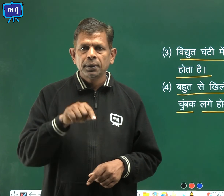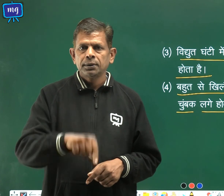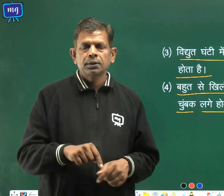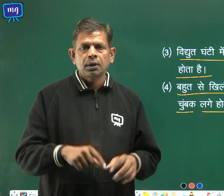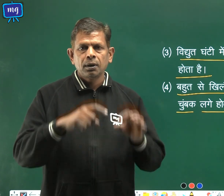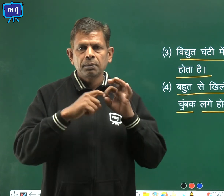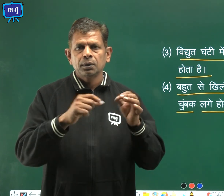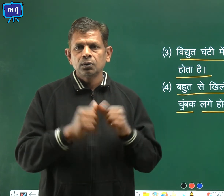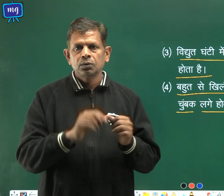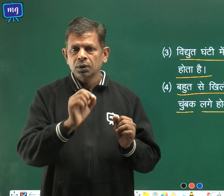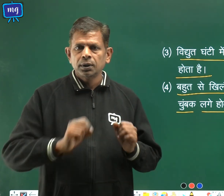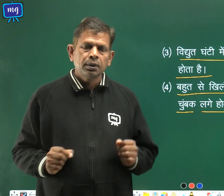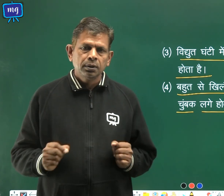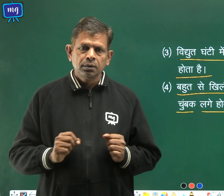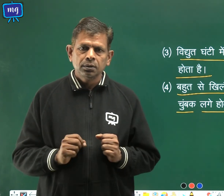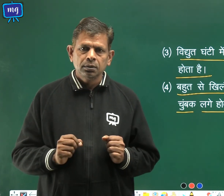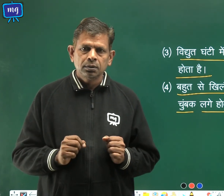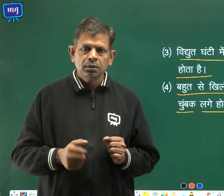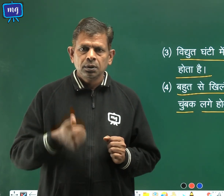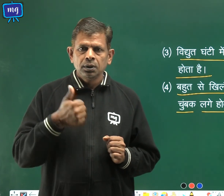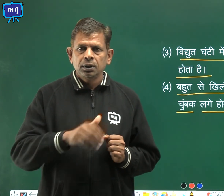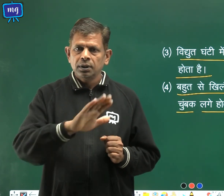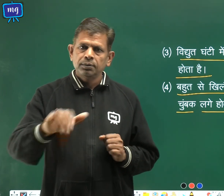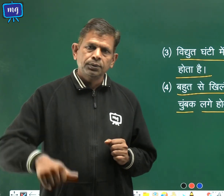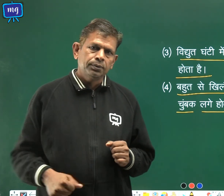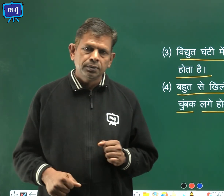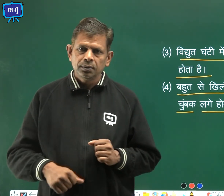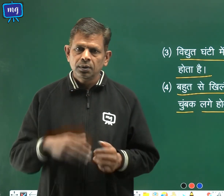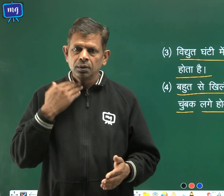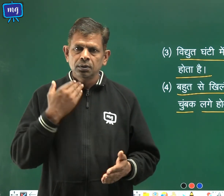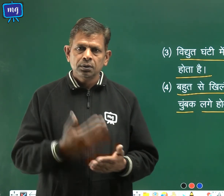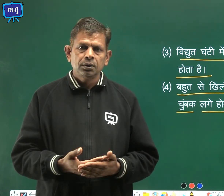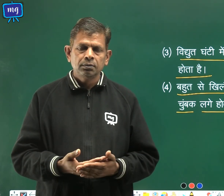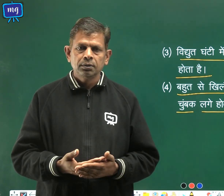करेंगे। ठीक है बच्चों, धन्यवाद।